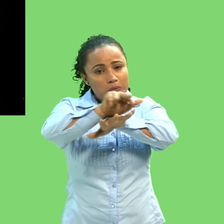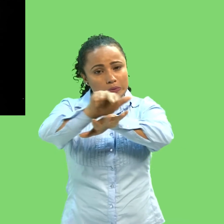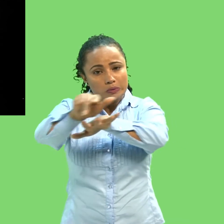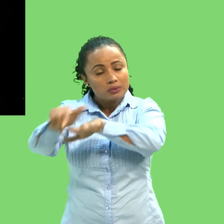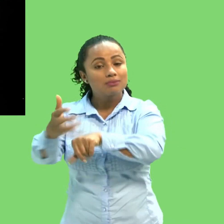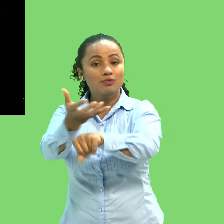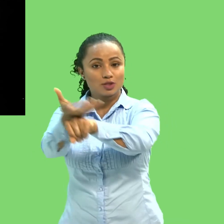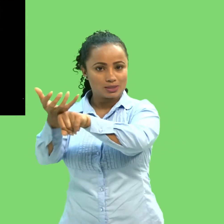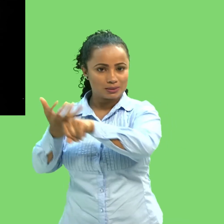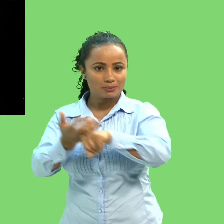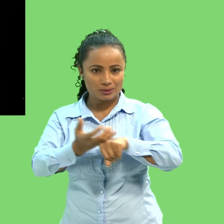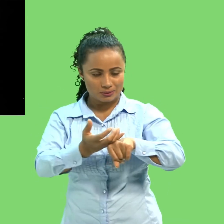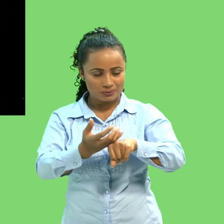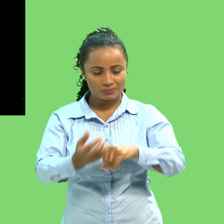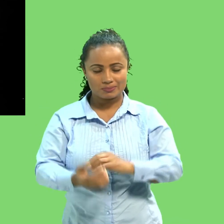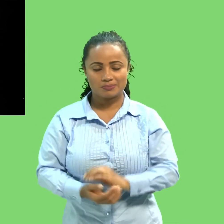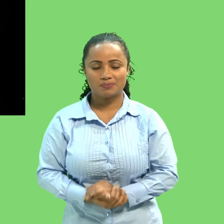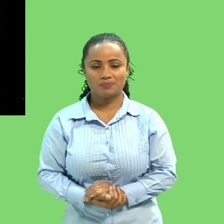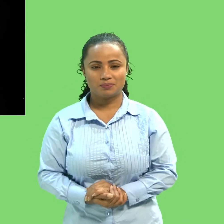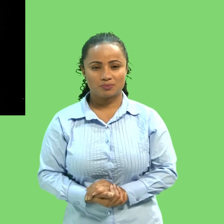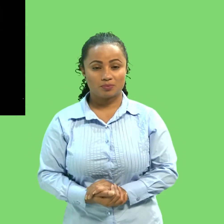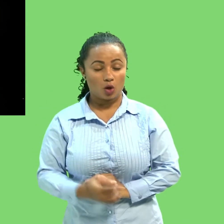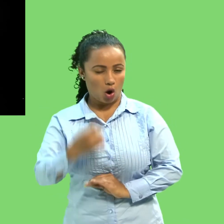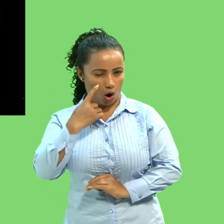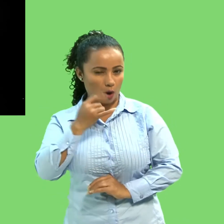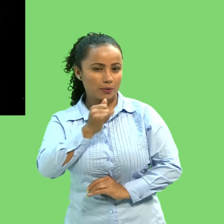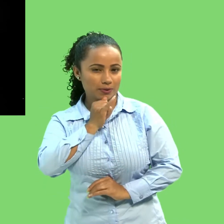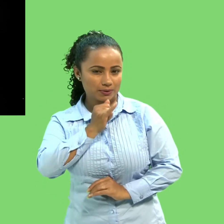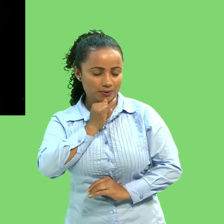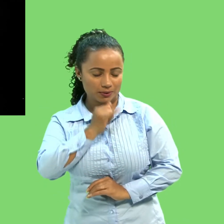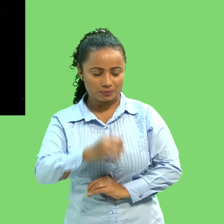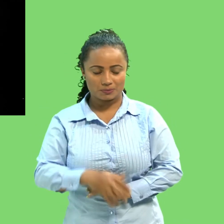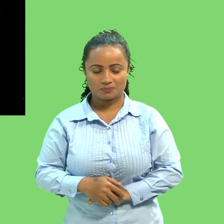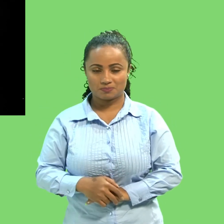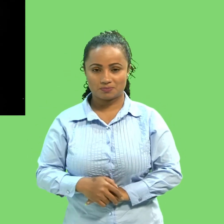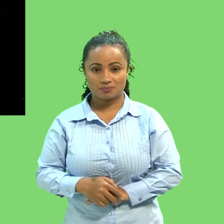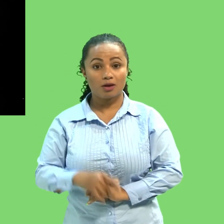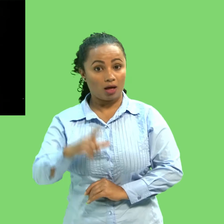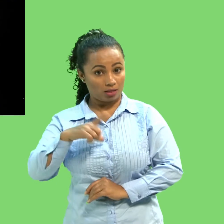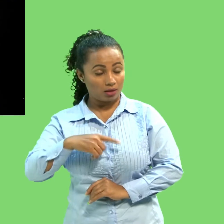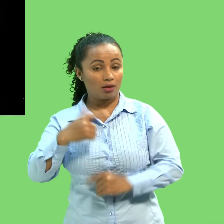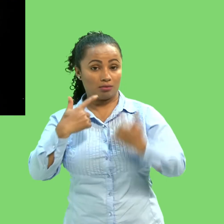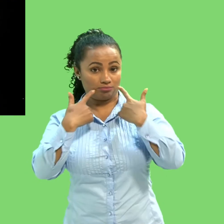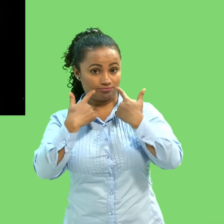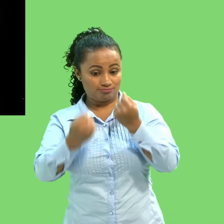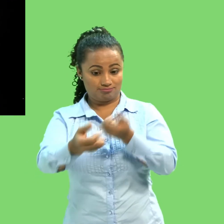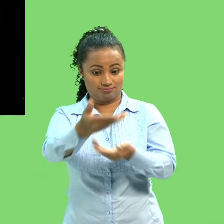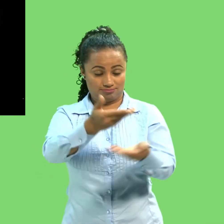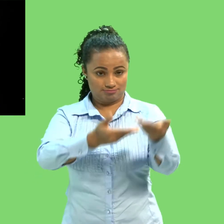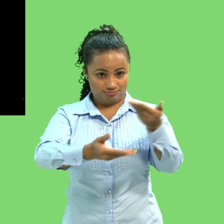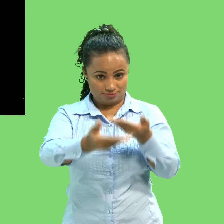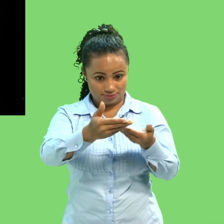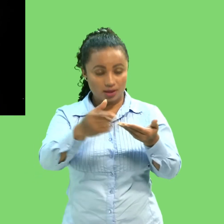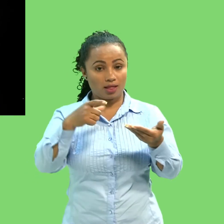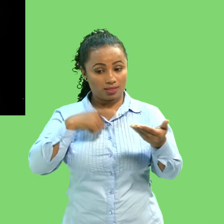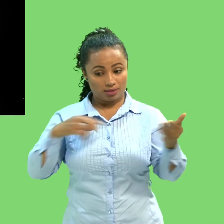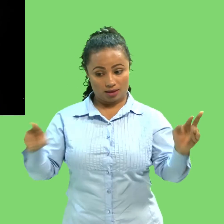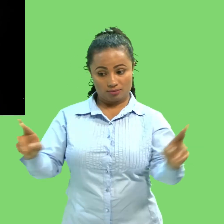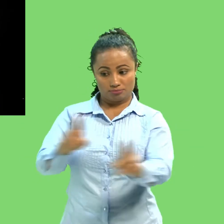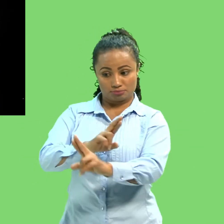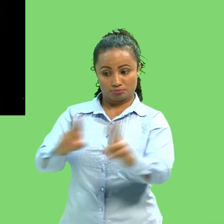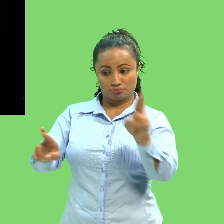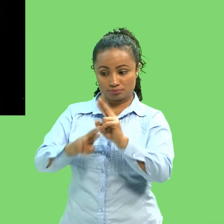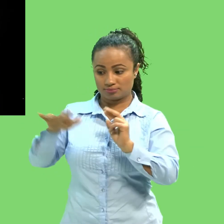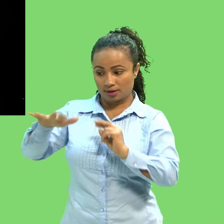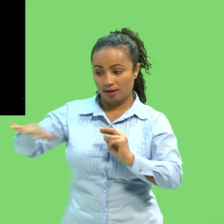Como é que isso vai acontecer lá? Vamos pegar mais uma vez o exemplo aqui, né? Da própria linguística aplicada, a relação que se dá com a própria